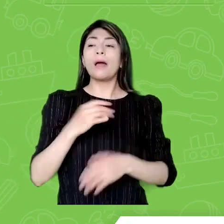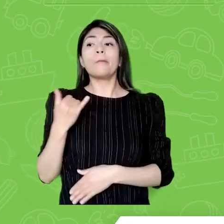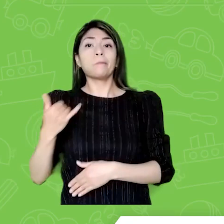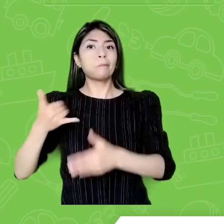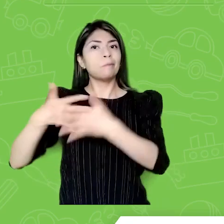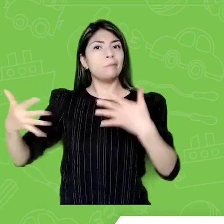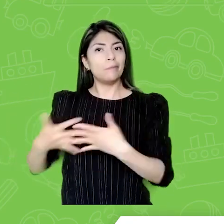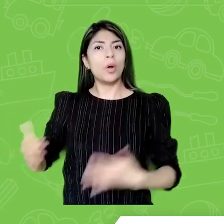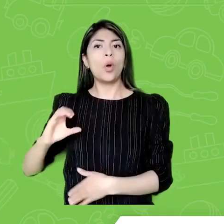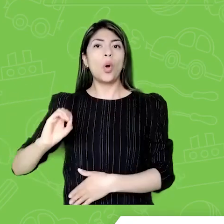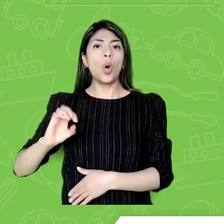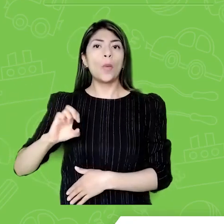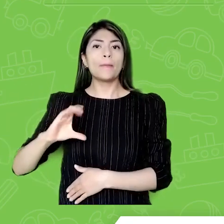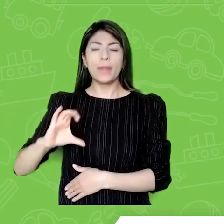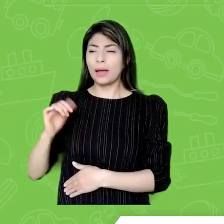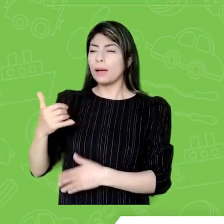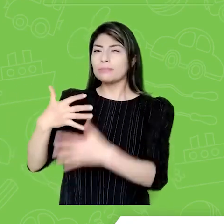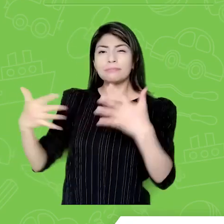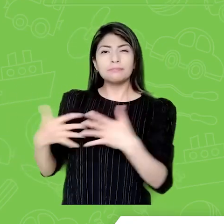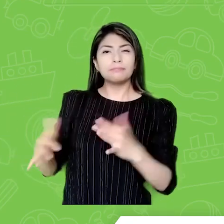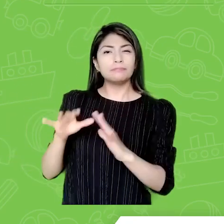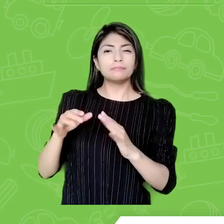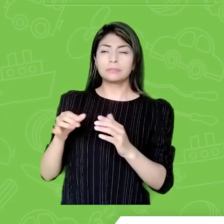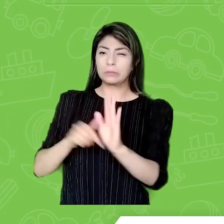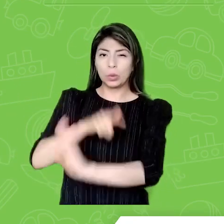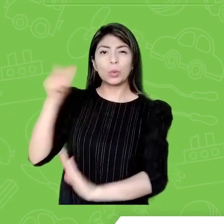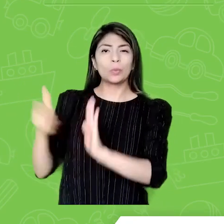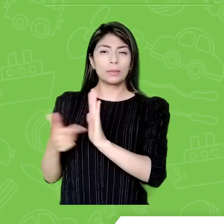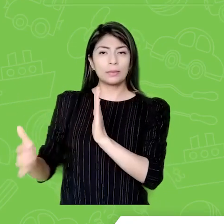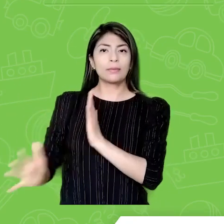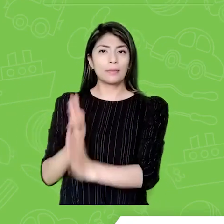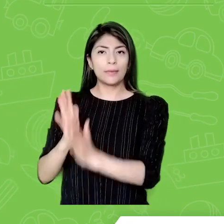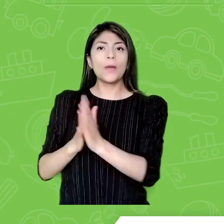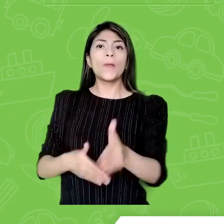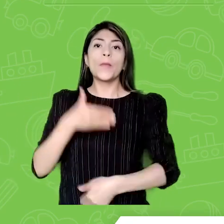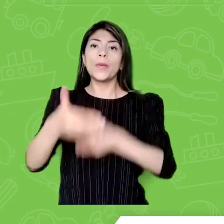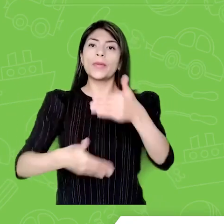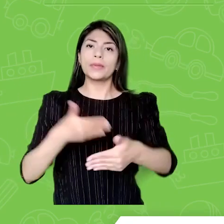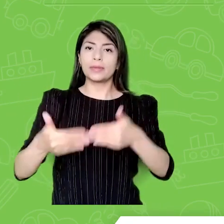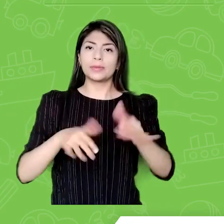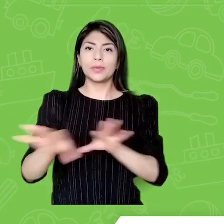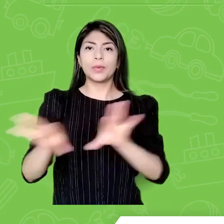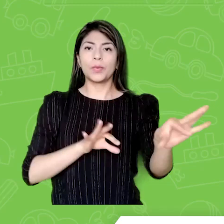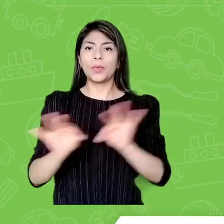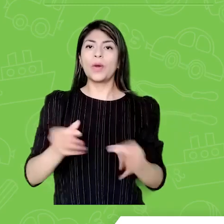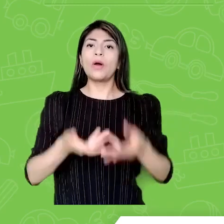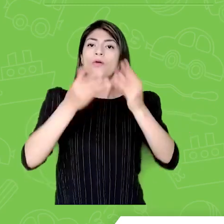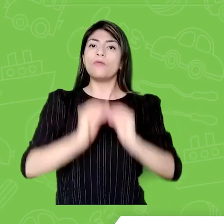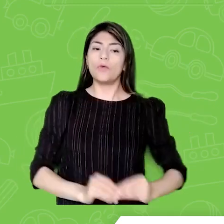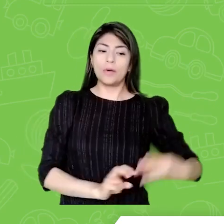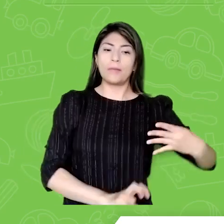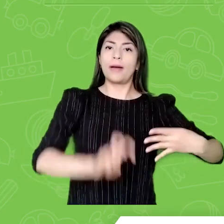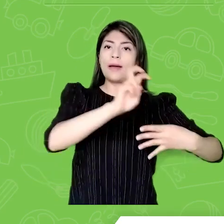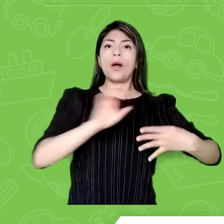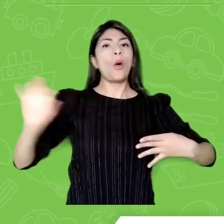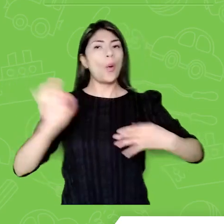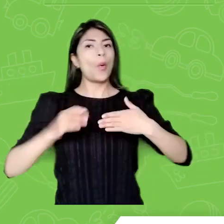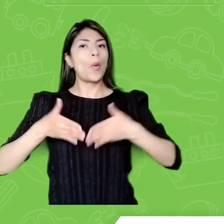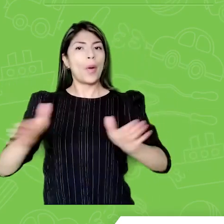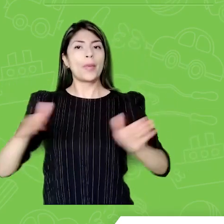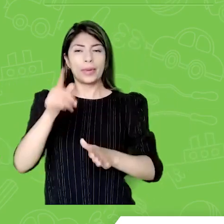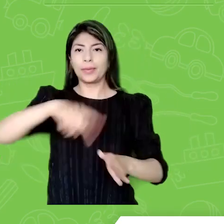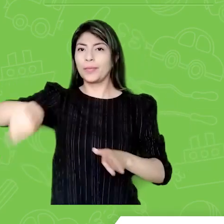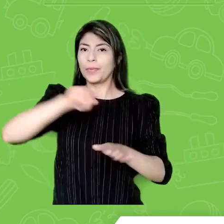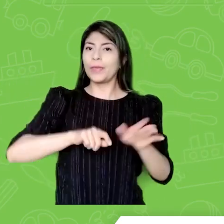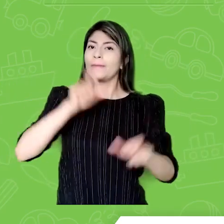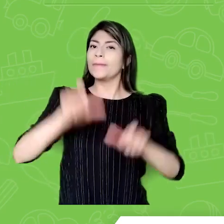OPEC, para cada uno de los empleos ofertados en este proceso de selección en las modalidades ascenso y abierto, se realizará